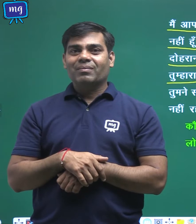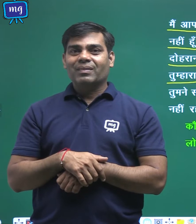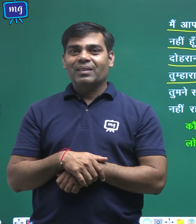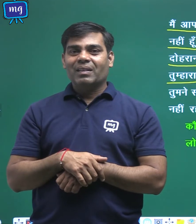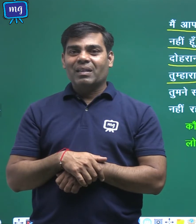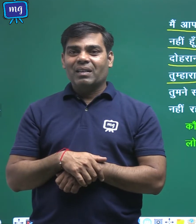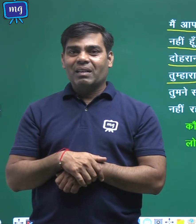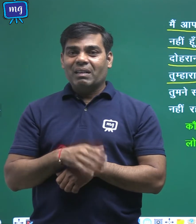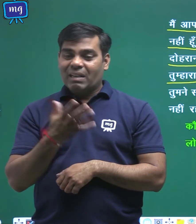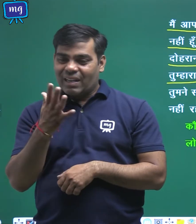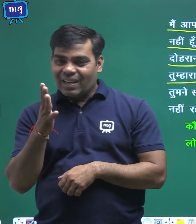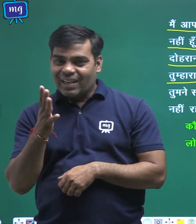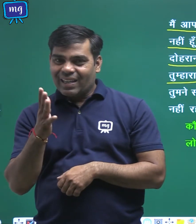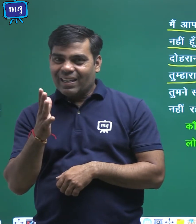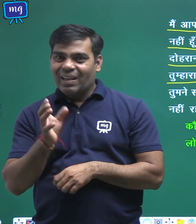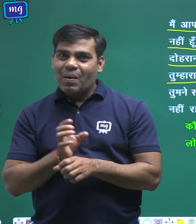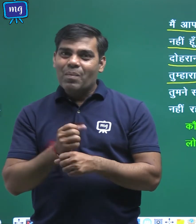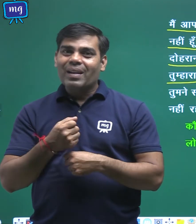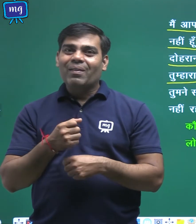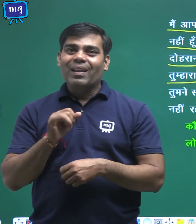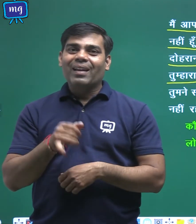नहीं बनने वाला है।